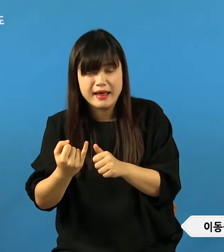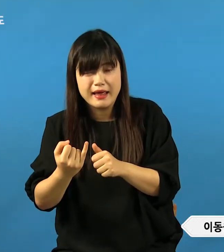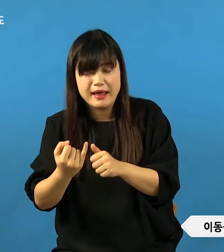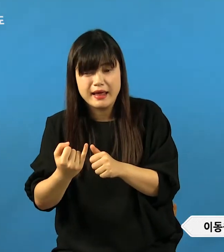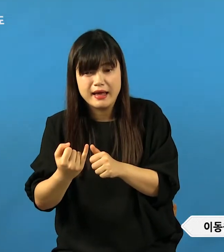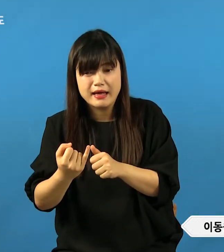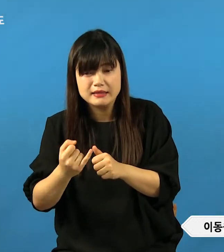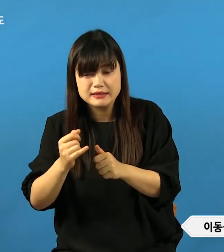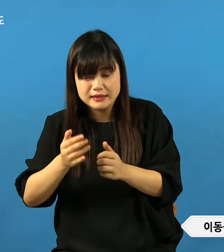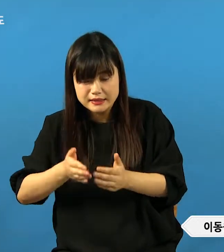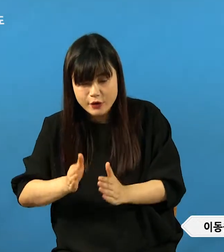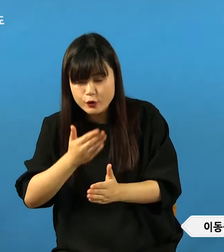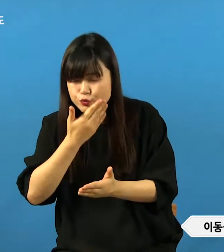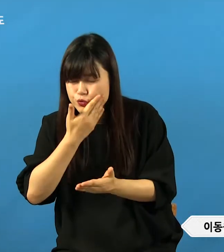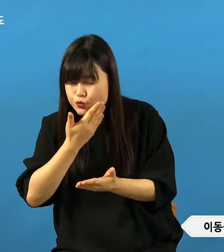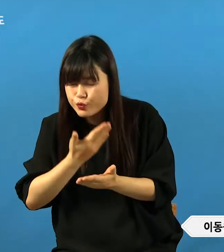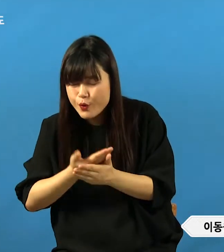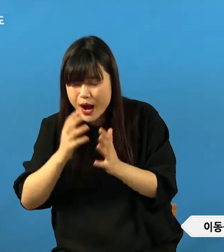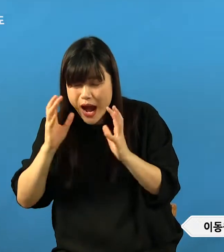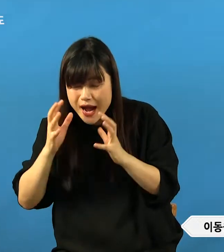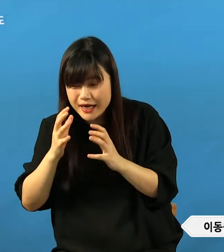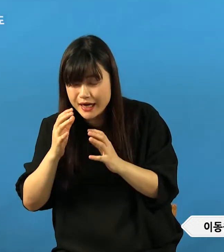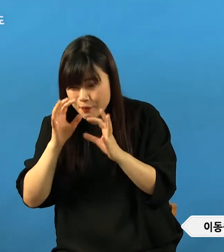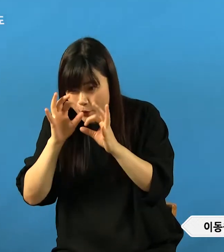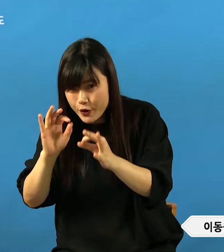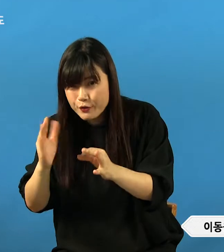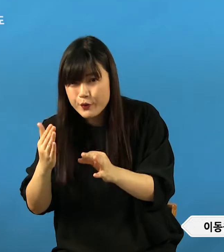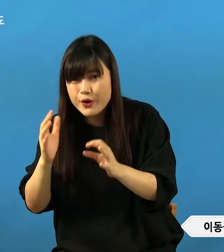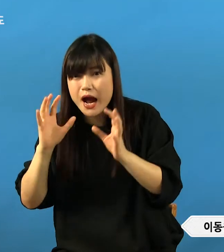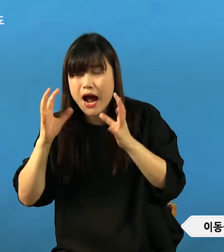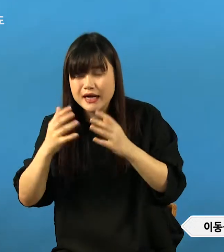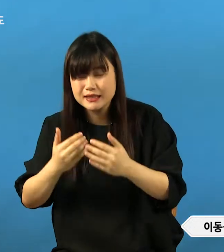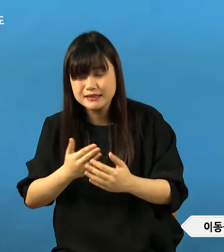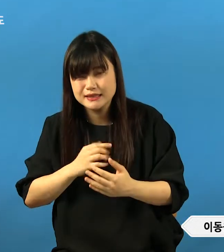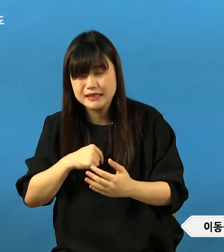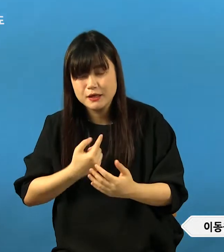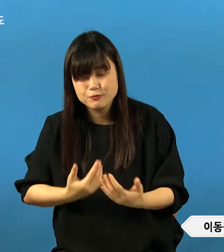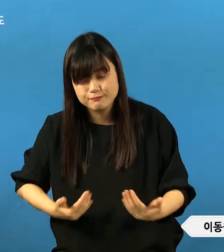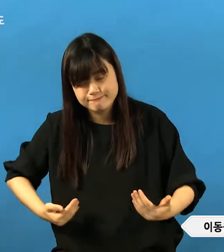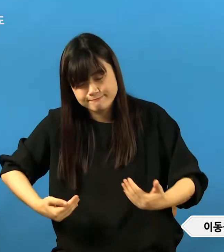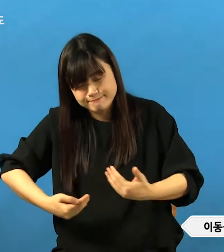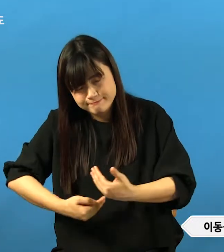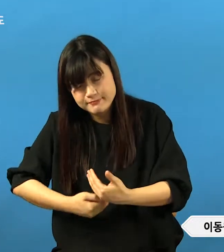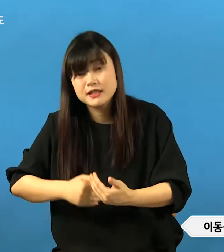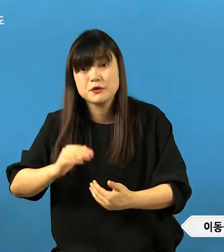태어나는 자신의 소중한 생명을 지켜보았고 그 아기를 자기 품에 안았고,